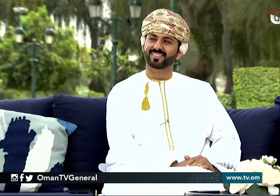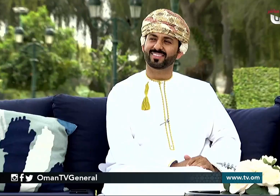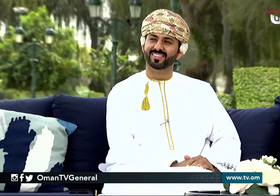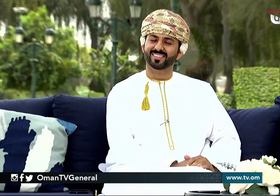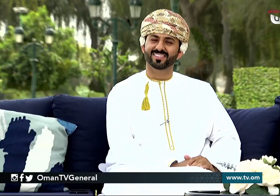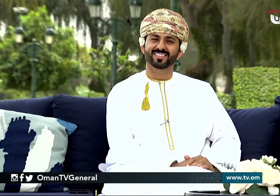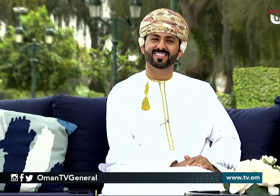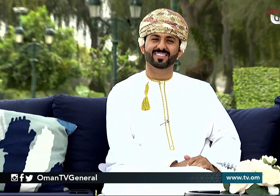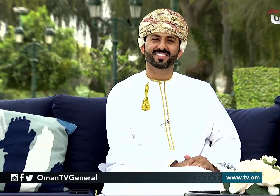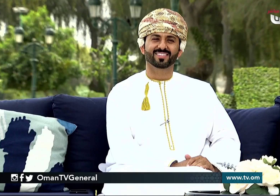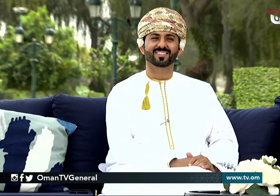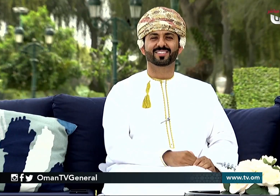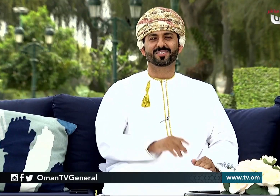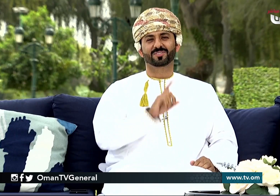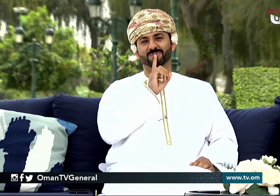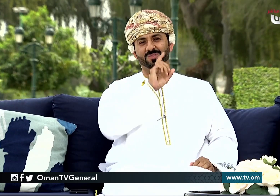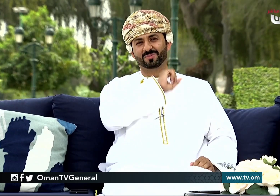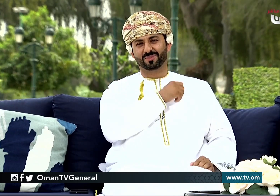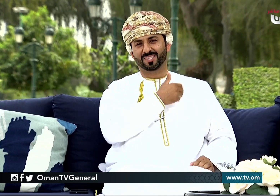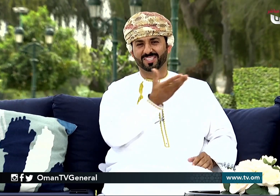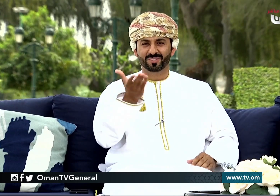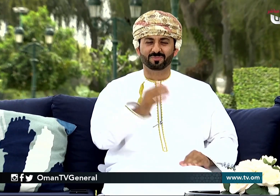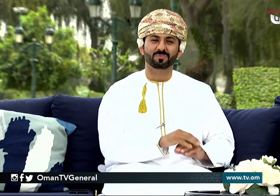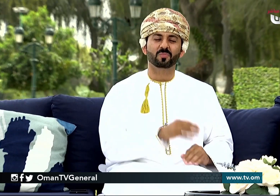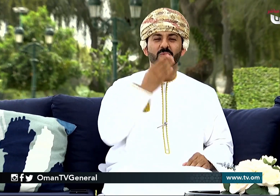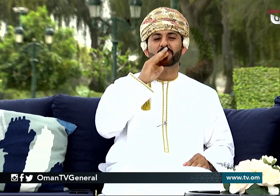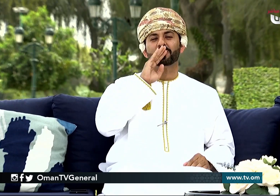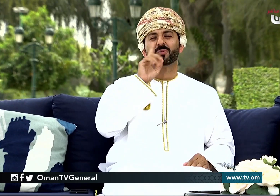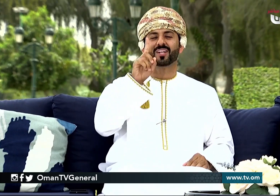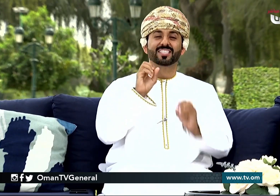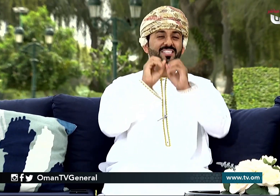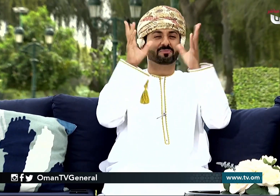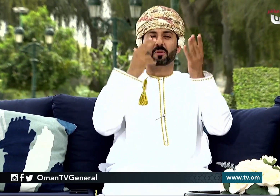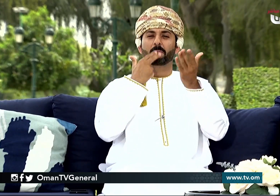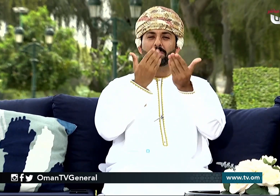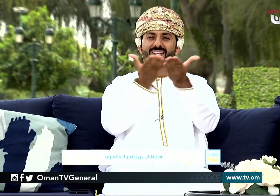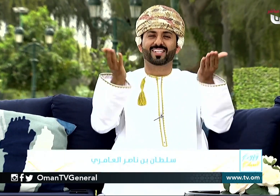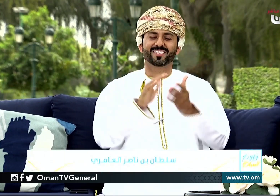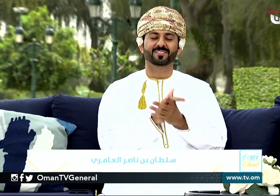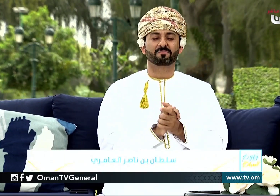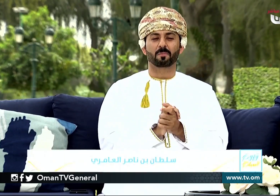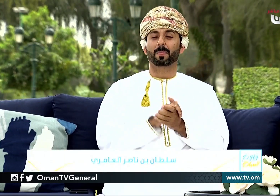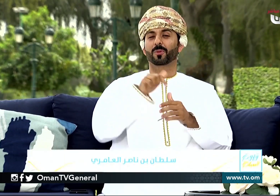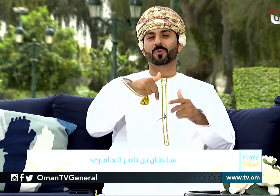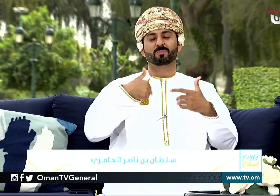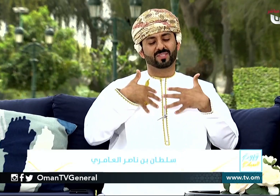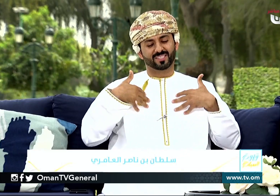اغلى كل ما بالكون. بسم الله الرحمن الرحيم والحمد لله رب العالمين. صباح الخير للجميع. اليوم